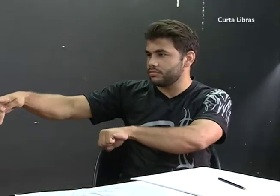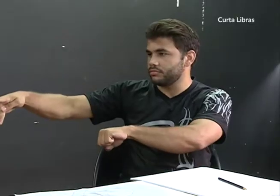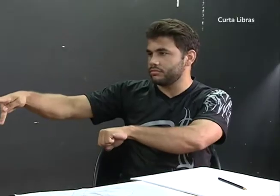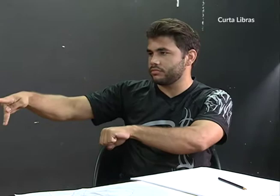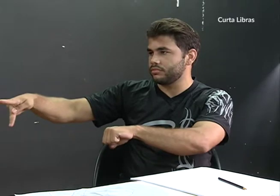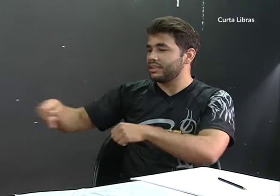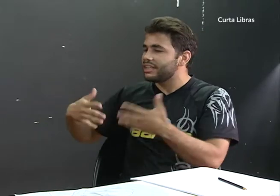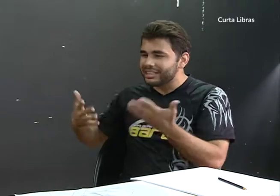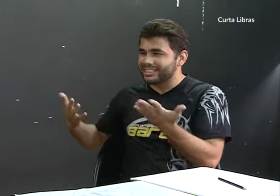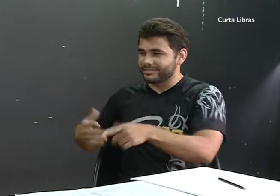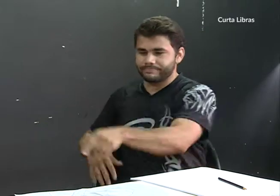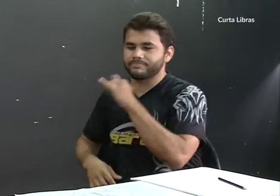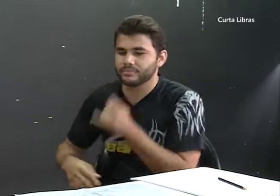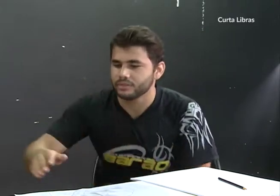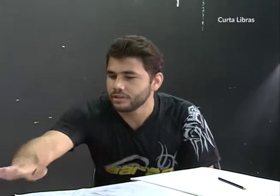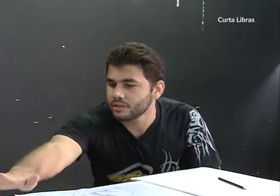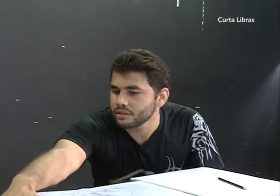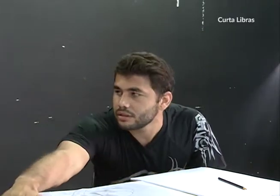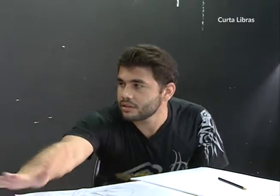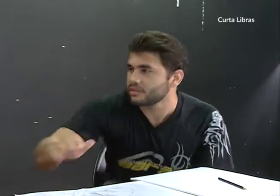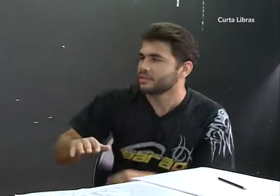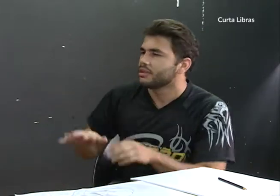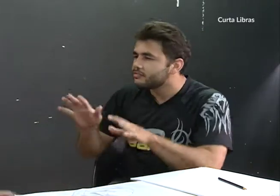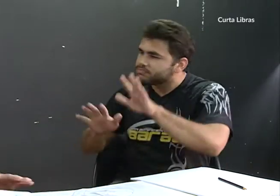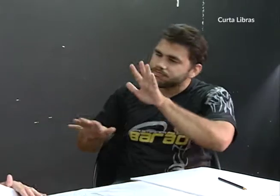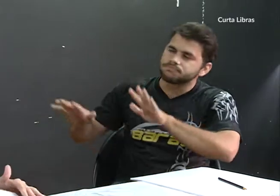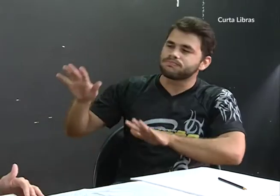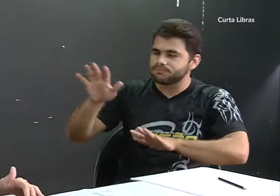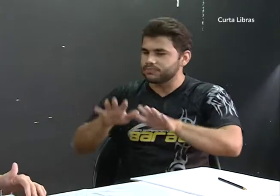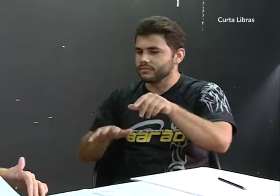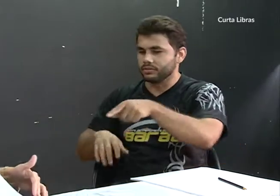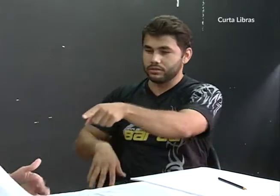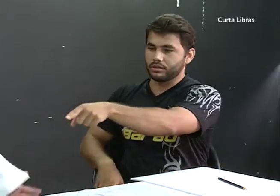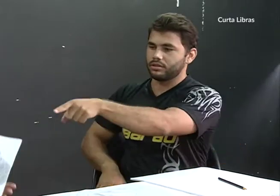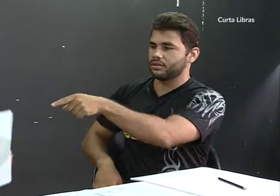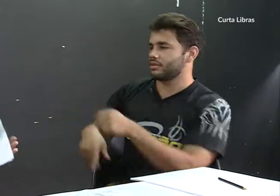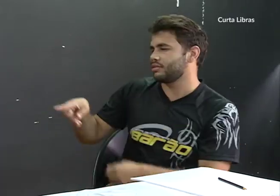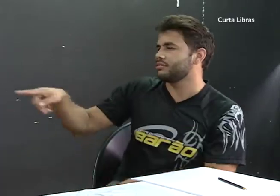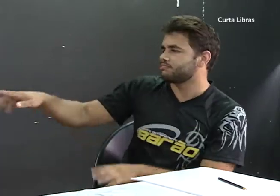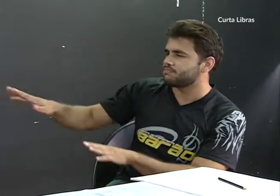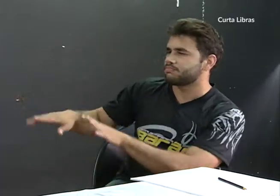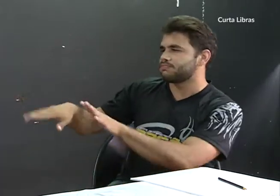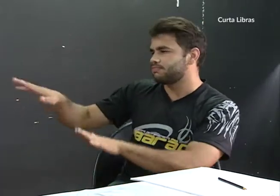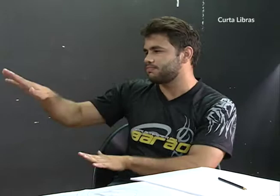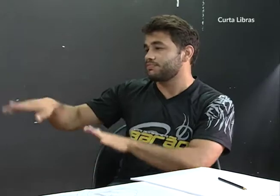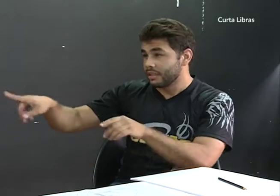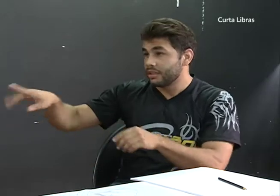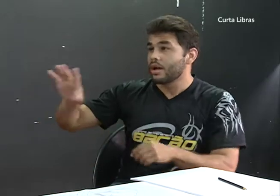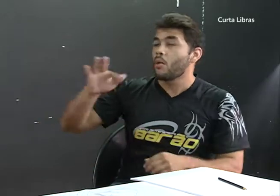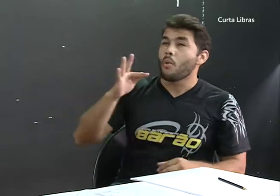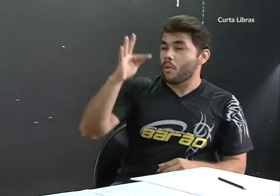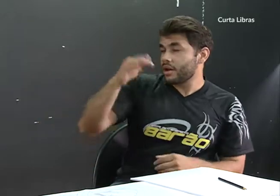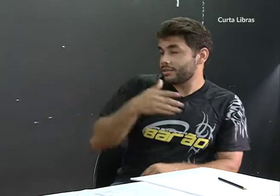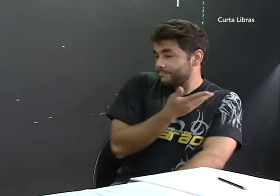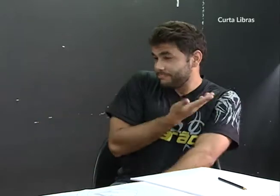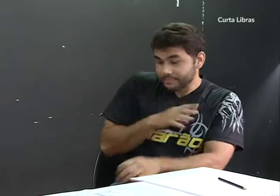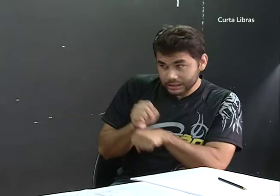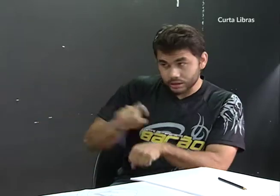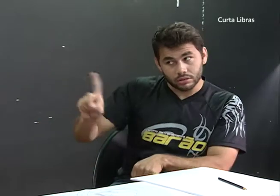mais, continuar aperfeiçoando o desenho? Eu sinto que meus desenhos ainda são muito amadores. Por exemplo, esse desenho aqui. Ainda tem imperfeições.